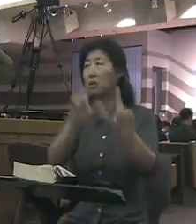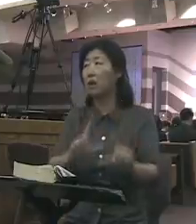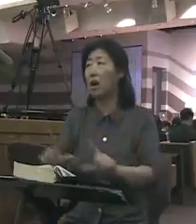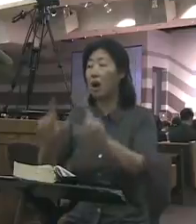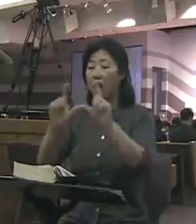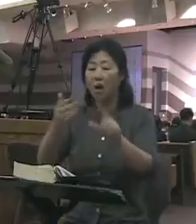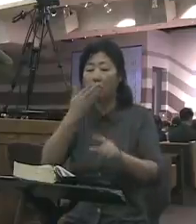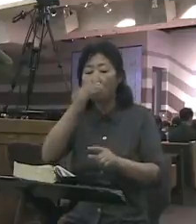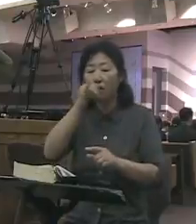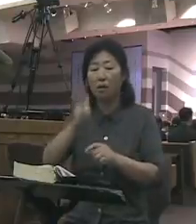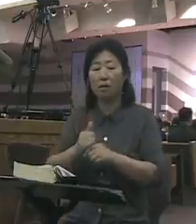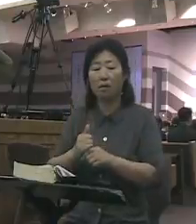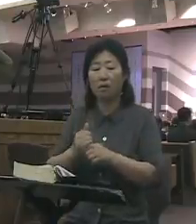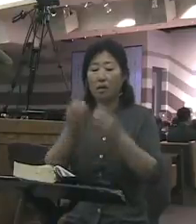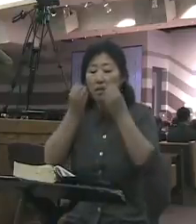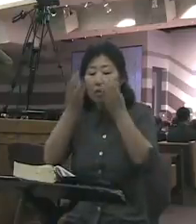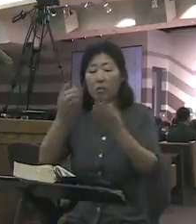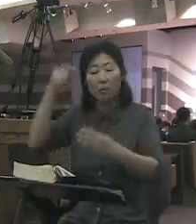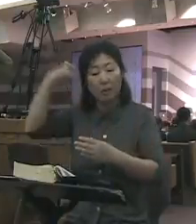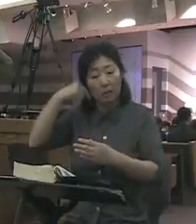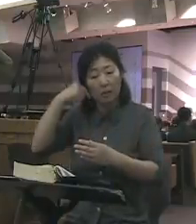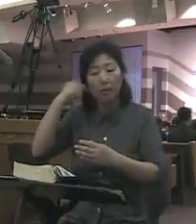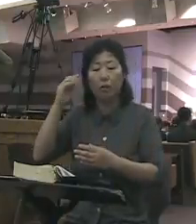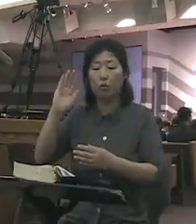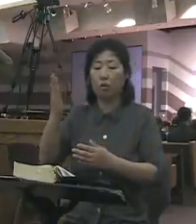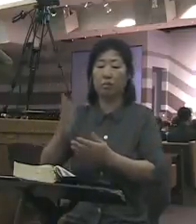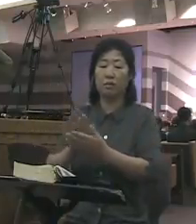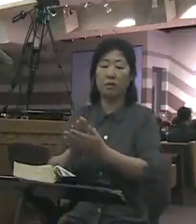새롭게 느끼게 되었습니다.